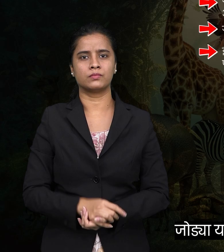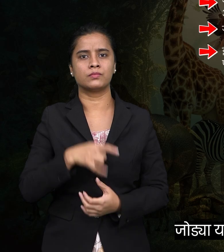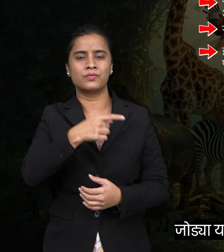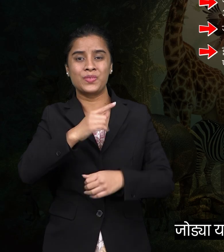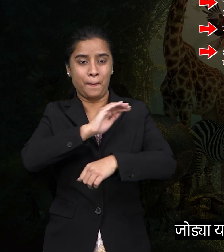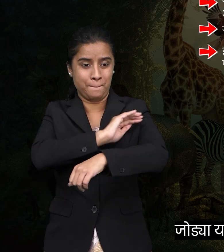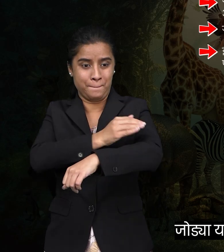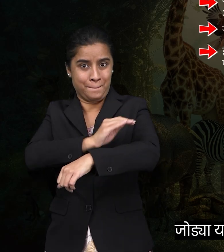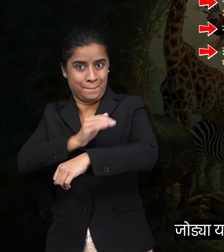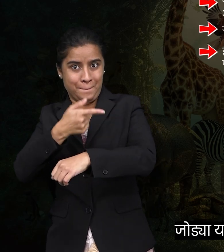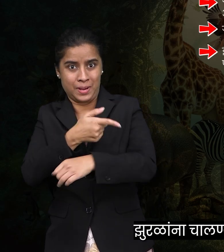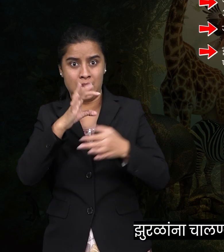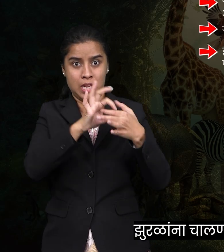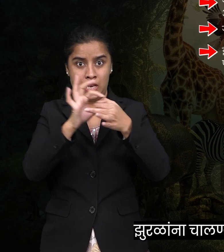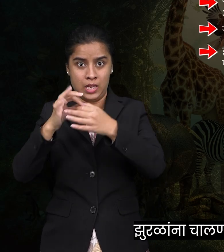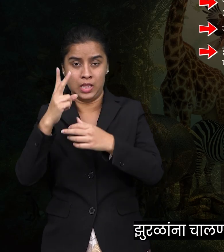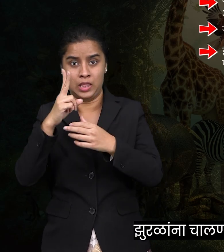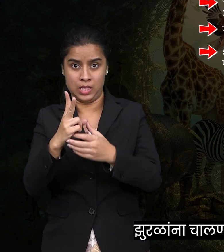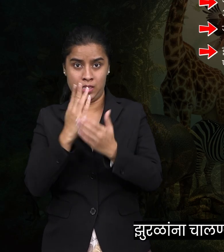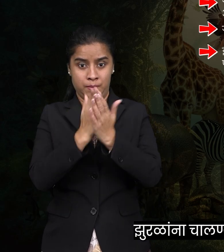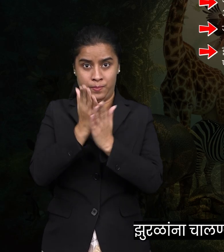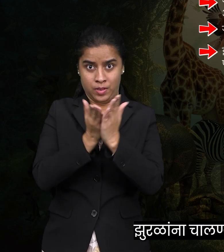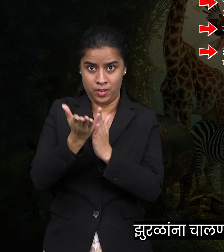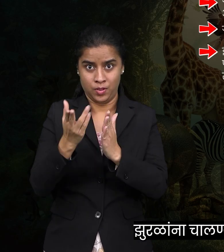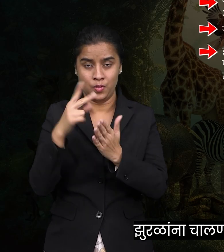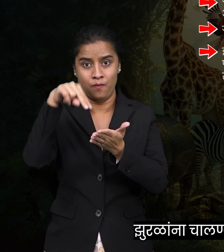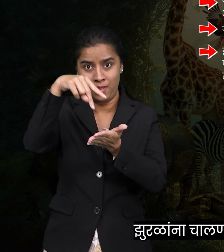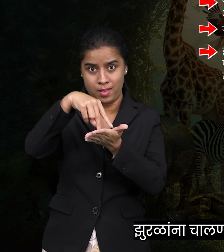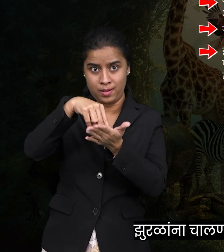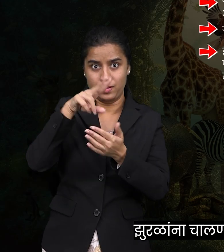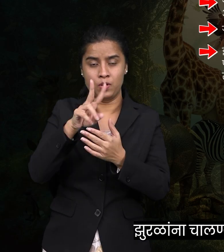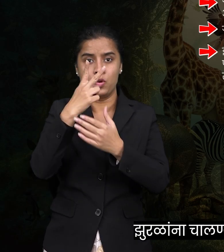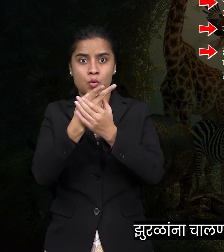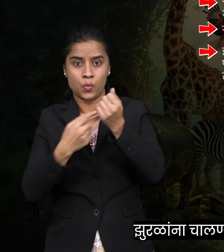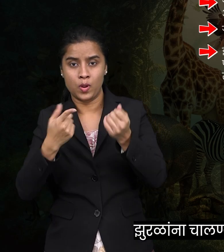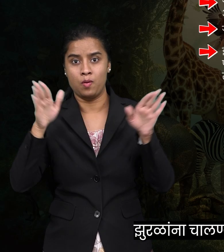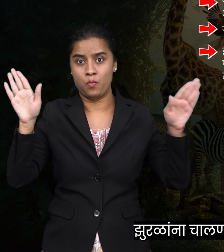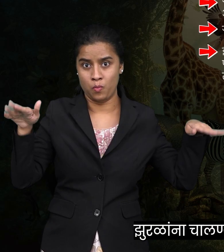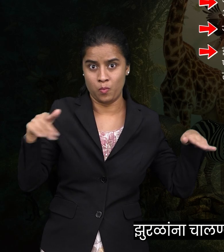जोडलेले स्तनांचे स्नायू झुरळांना चालण्यास आणि उडण्यास मदत करतात.